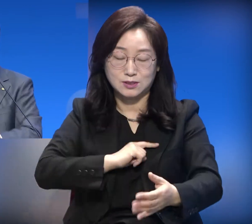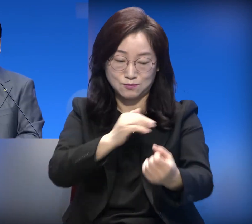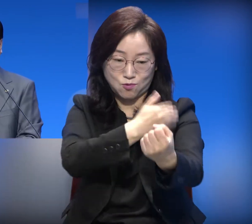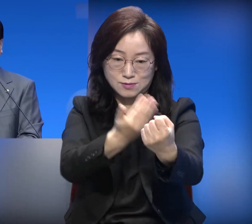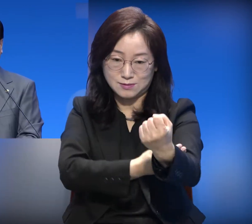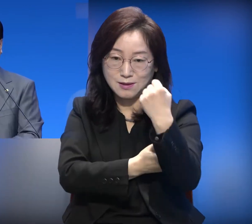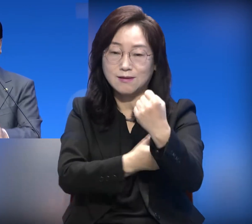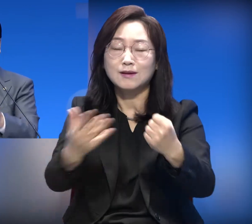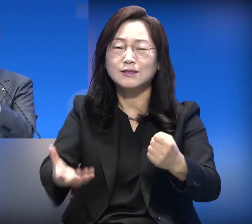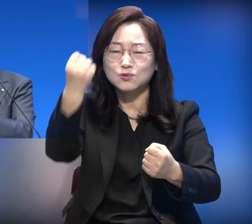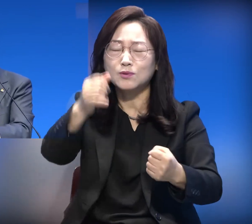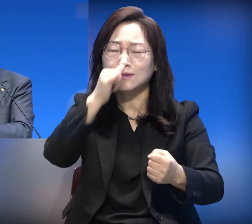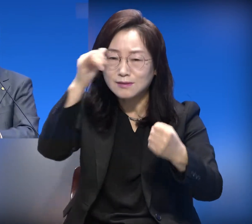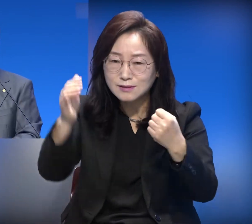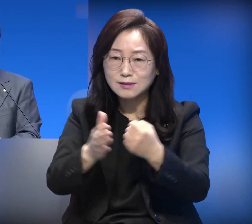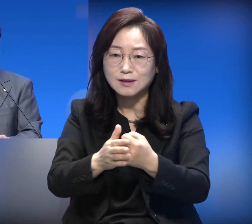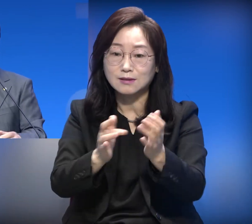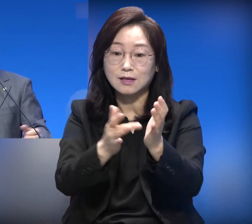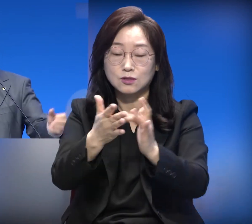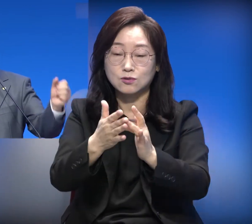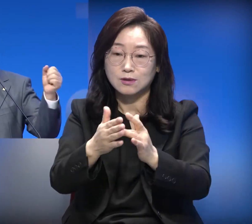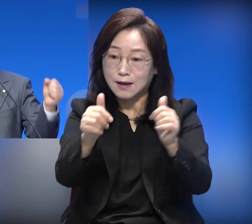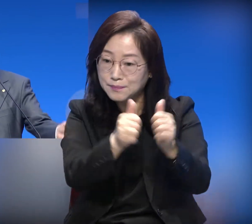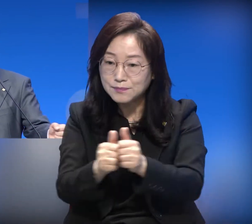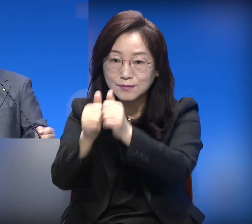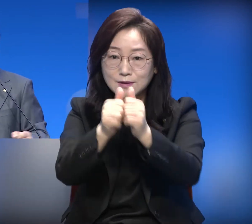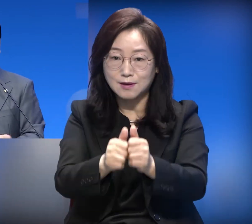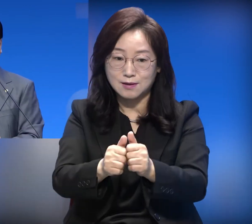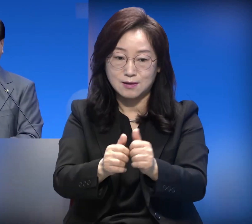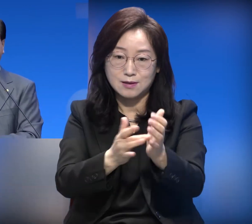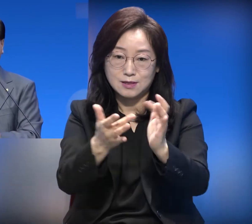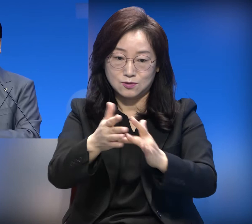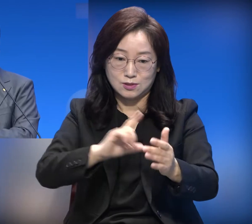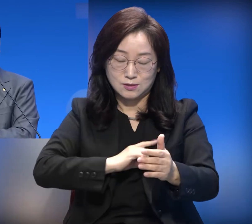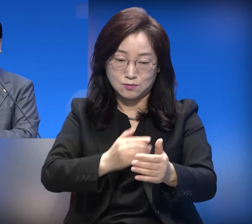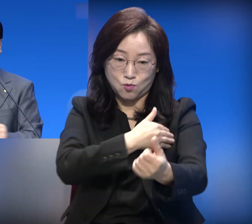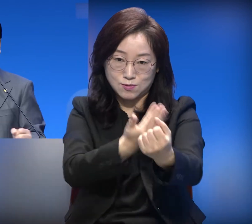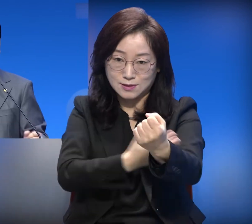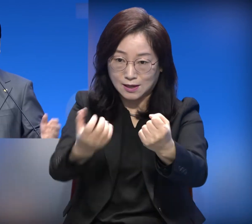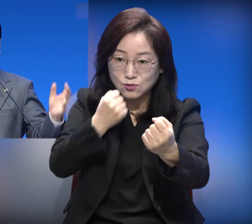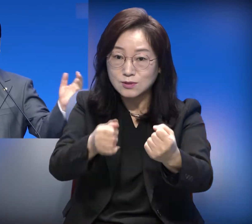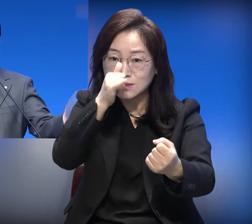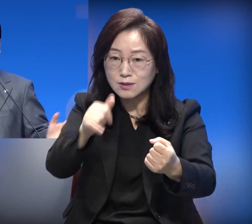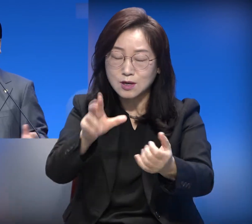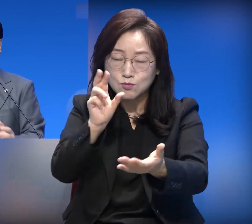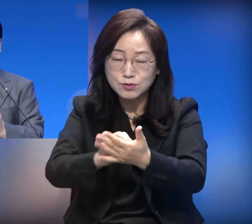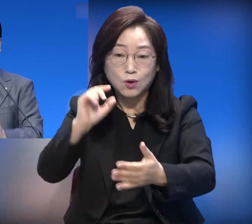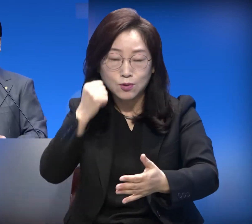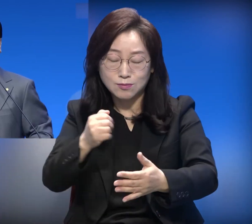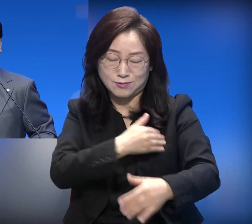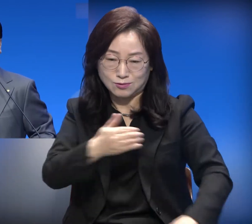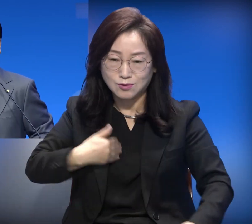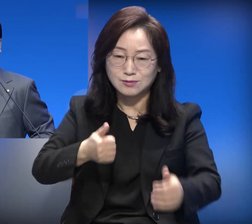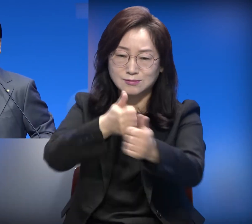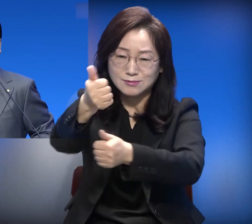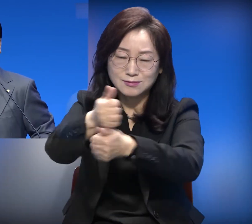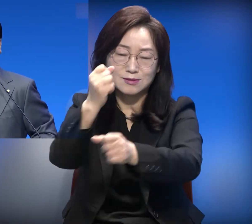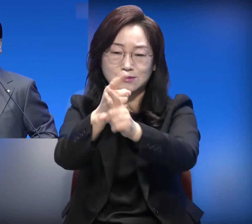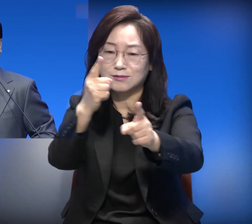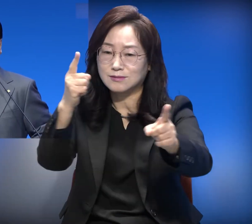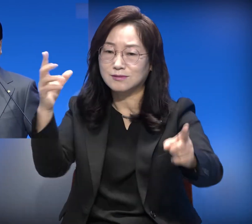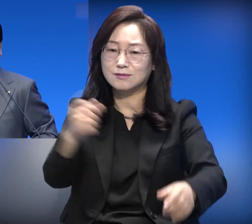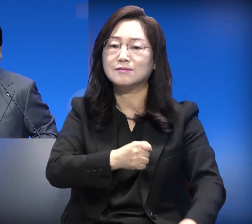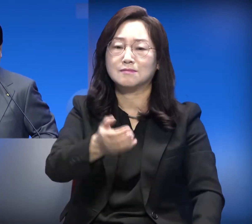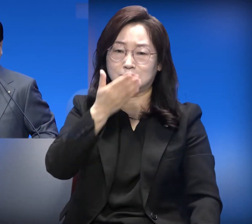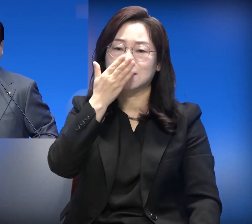권세를 갖고 있기 때문에 예수님만 계시면, 예수님의 권세만 있으면 우리는 어떤 문제도 어려움도 넉넉히 이기고 승리의 삶을 살아갈